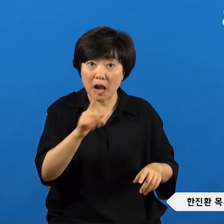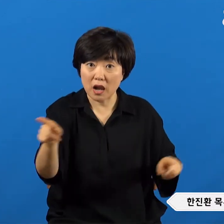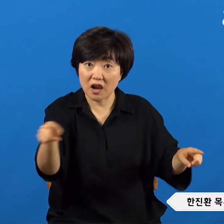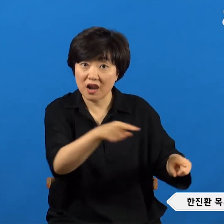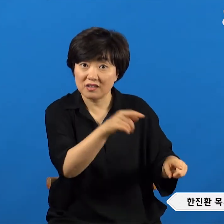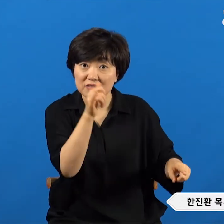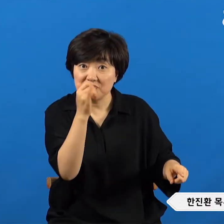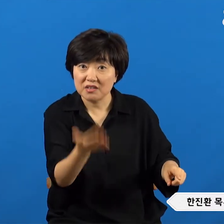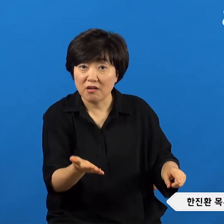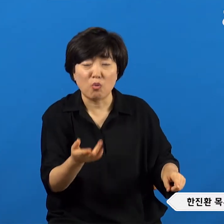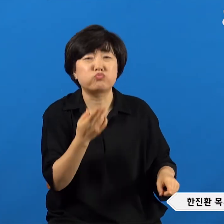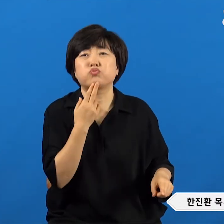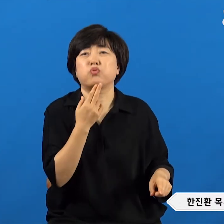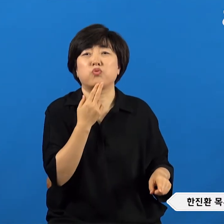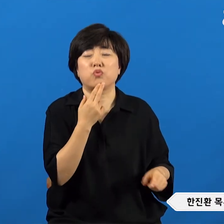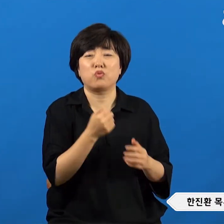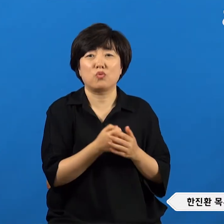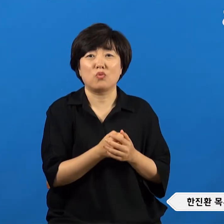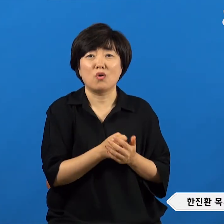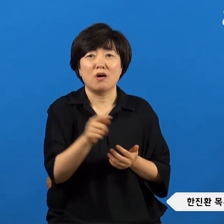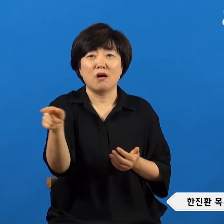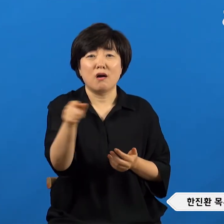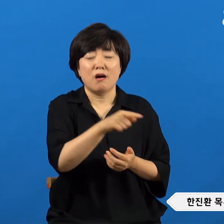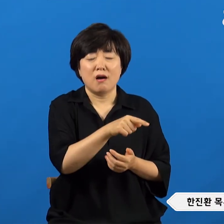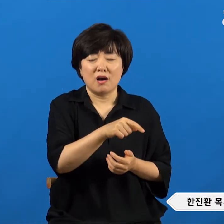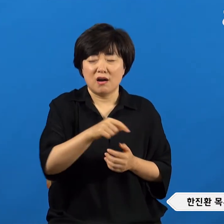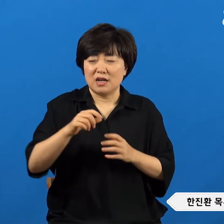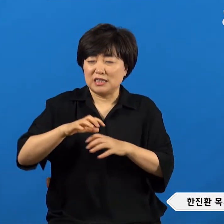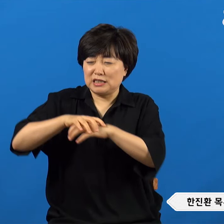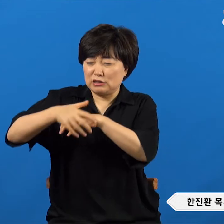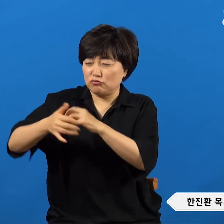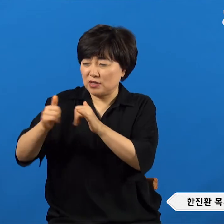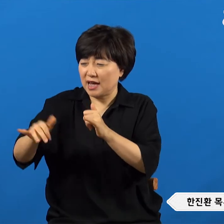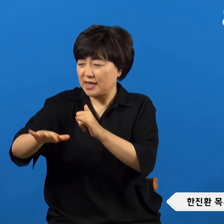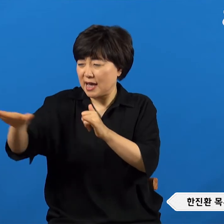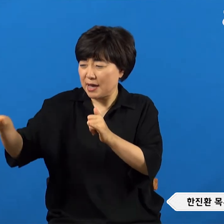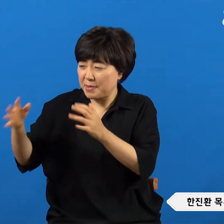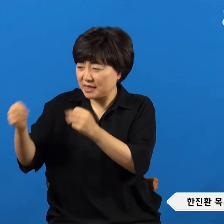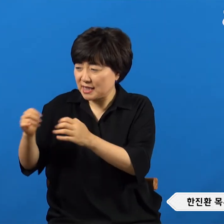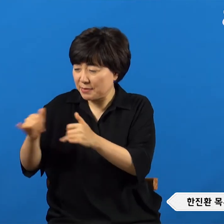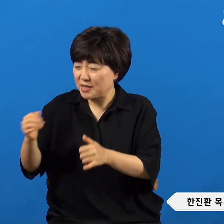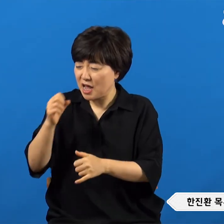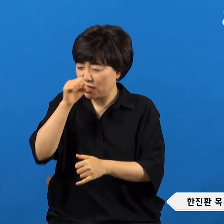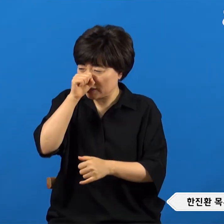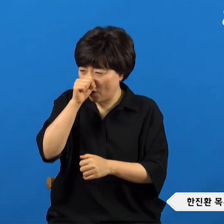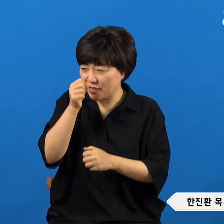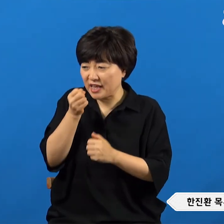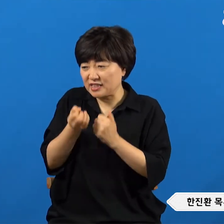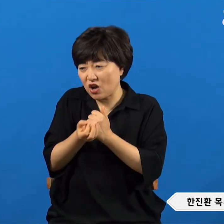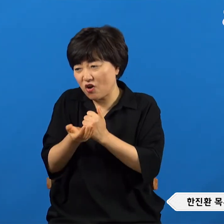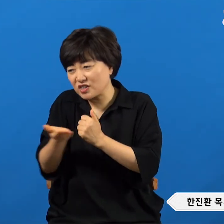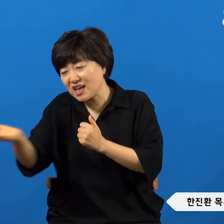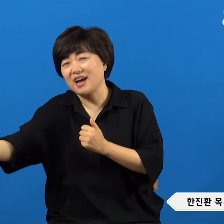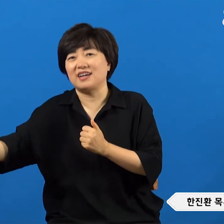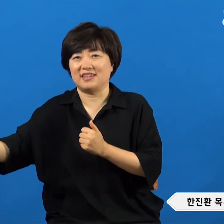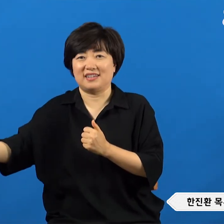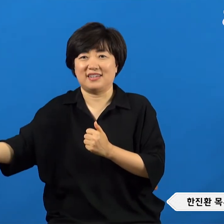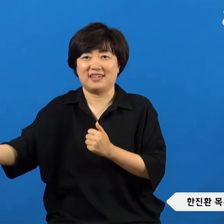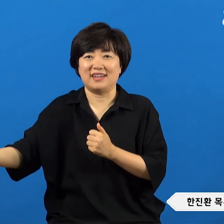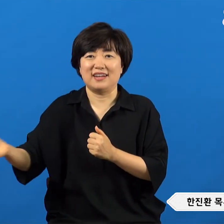없습니다. 그들은 오히려 지구상의 수많은 사람들에게 선한 영향력을 미칠 수 있을